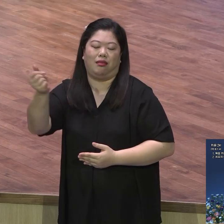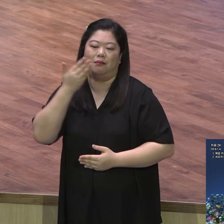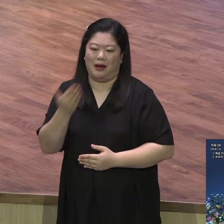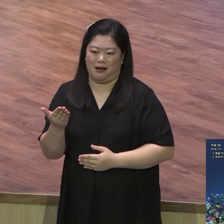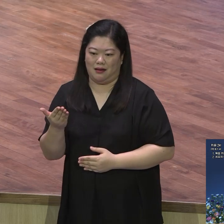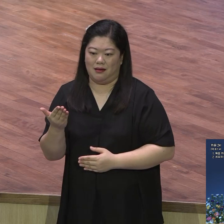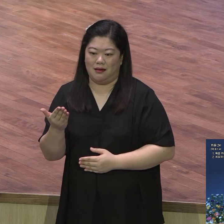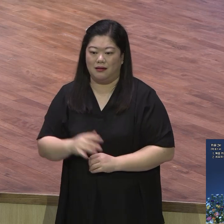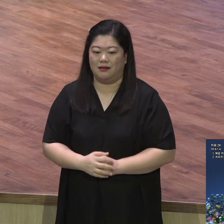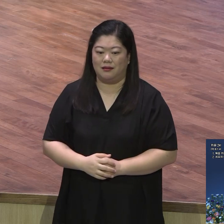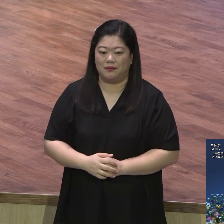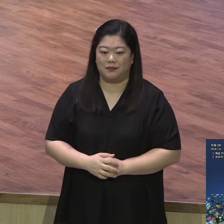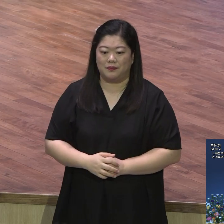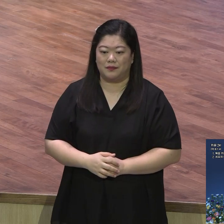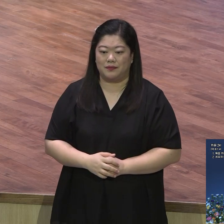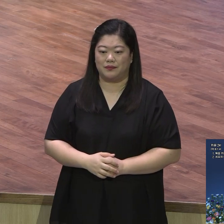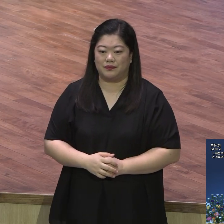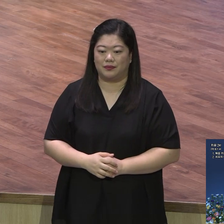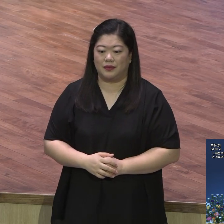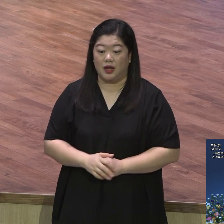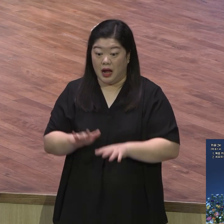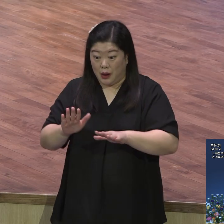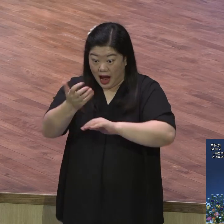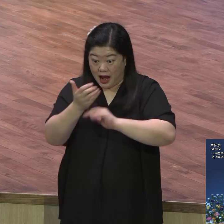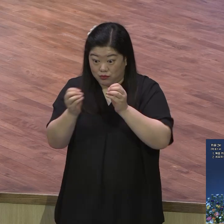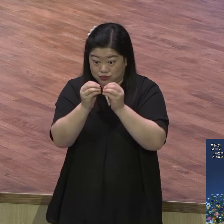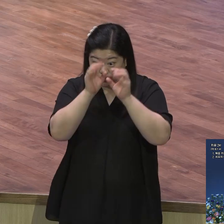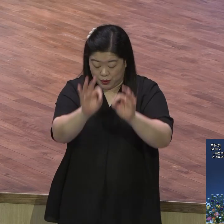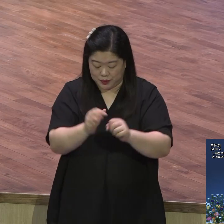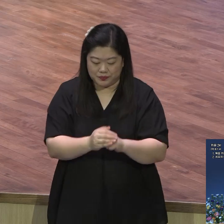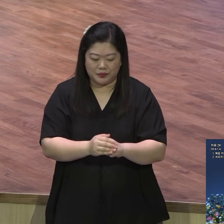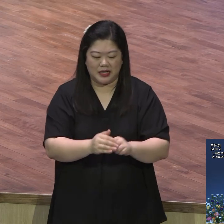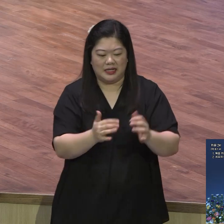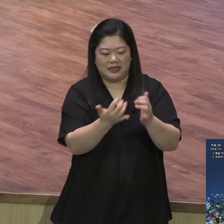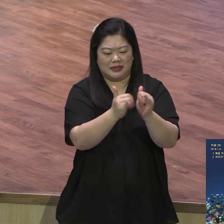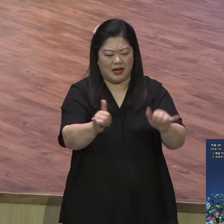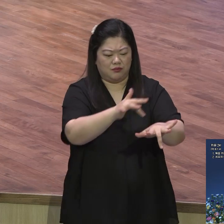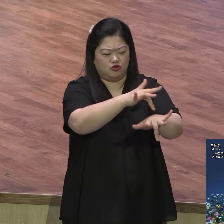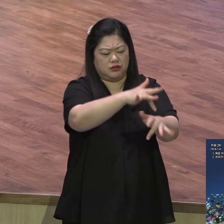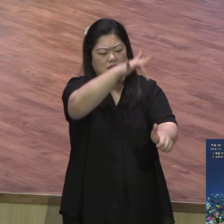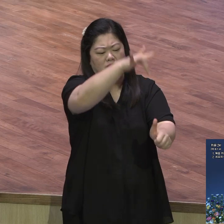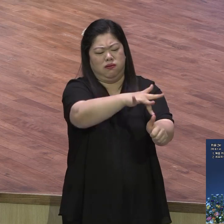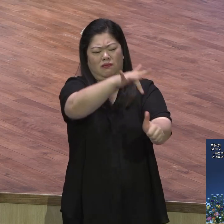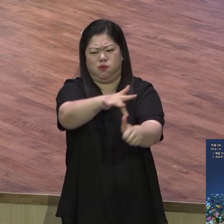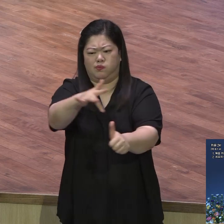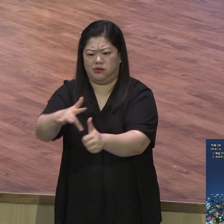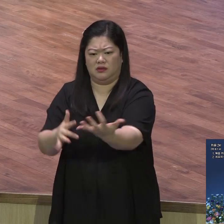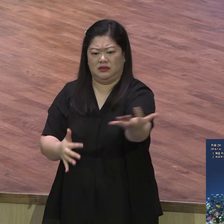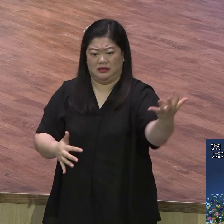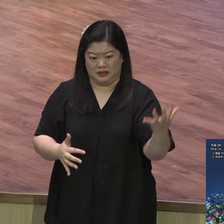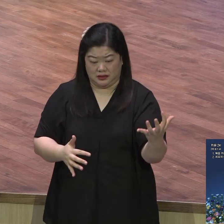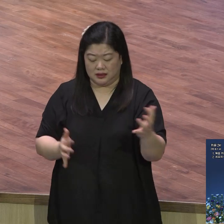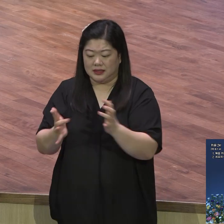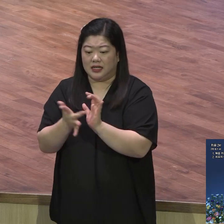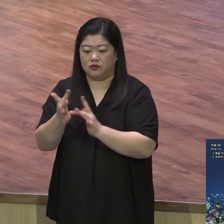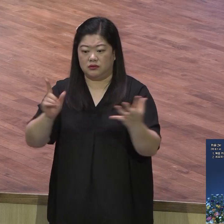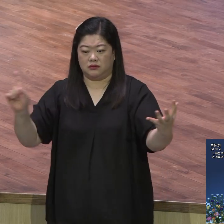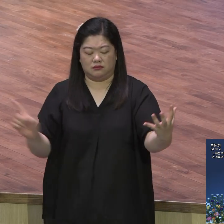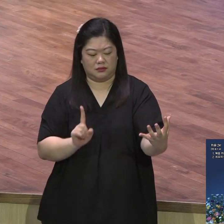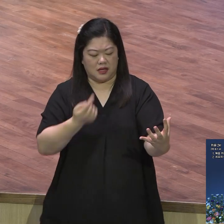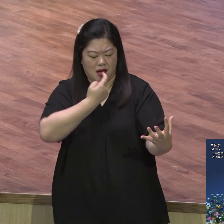보면 사람들이 귀신 들린 자들을 많이 데려왔습니다. 예수님께서는 말씀으로 귀신을 다 쫓아내셔어요. 그렇다면